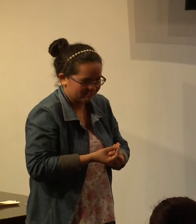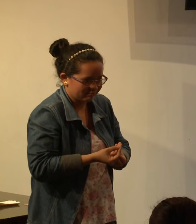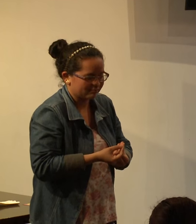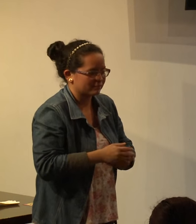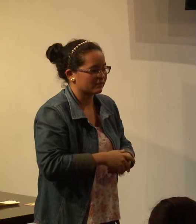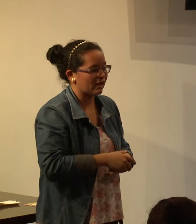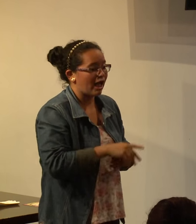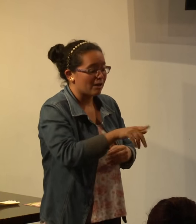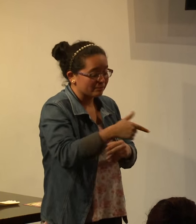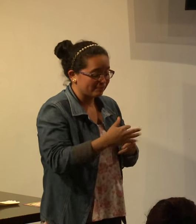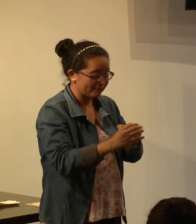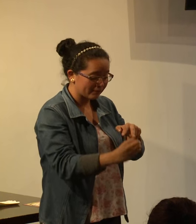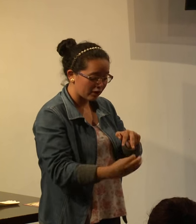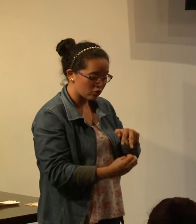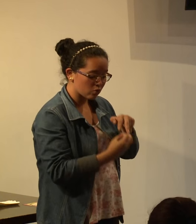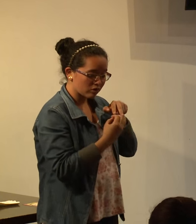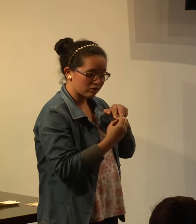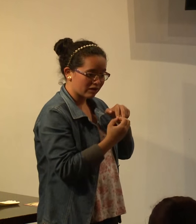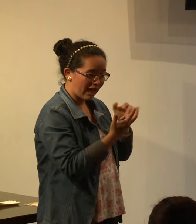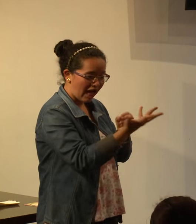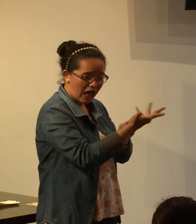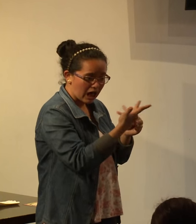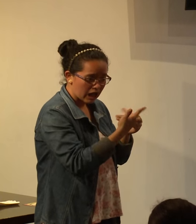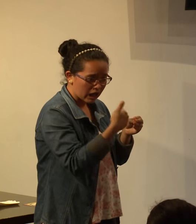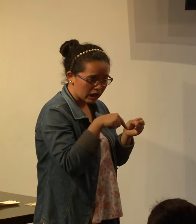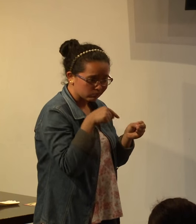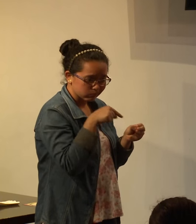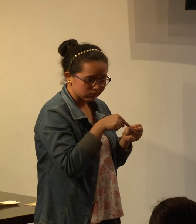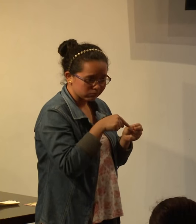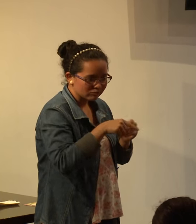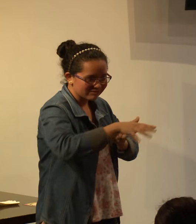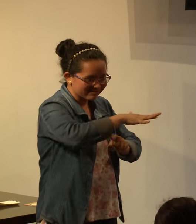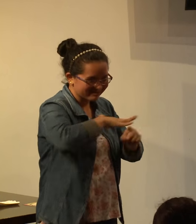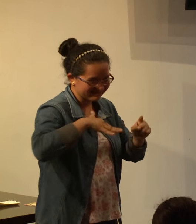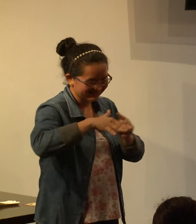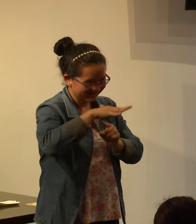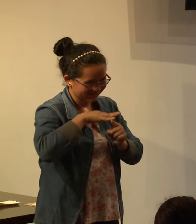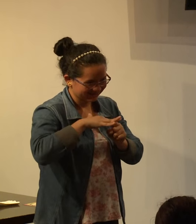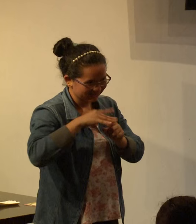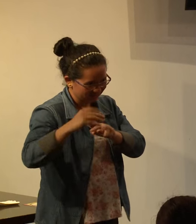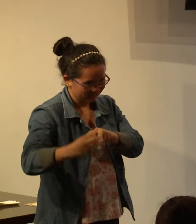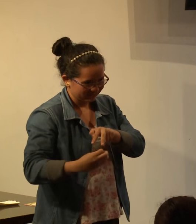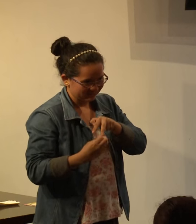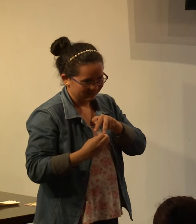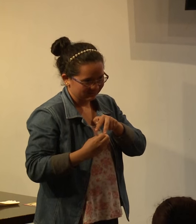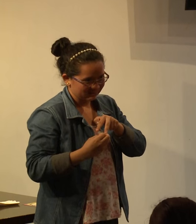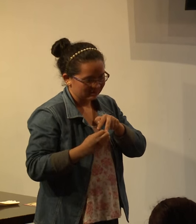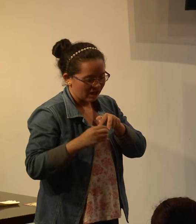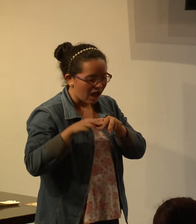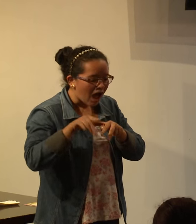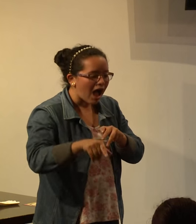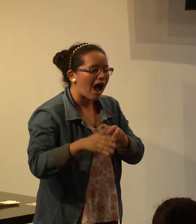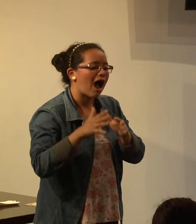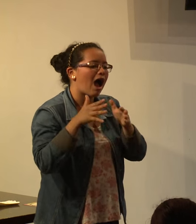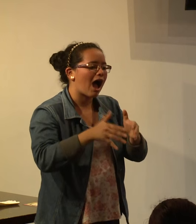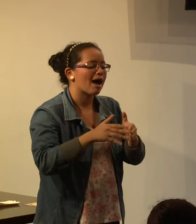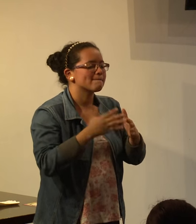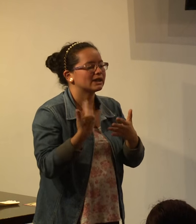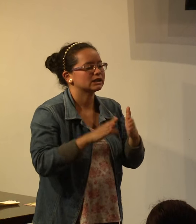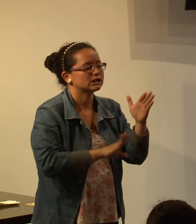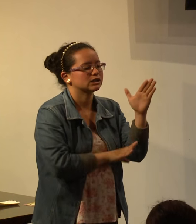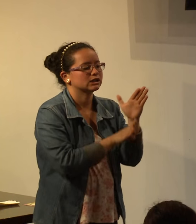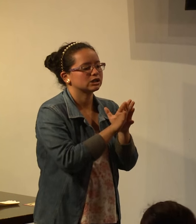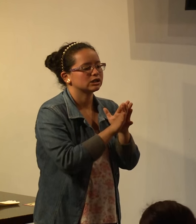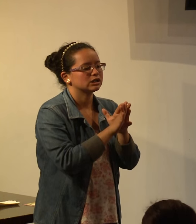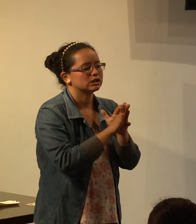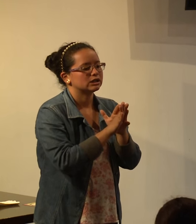uno educa en artes, o en la educación artística en este contexto, tiene que tener un sentido pues desde el desarrollo justamente del sentido estético.